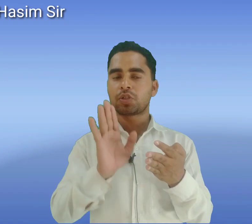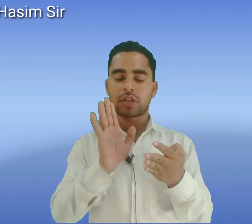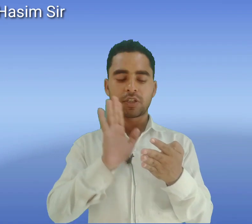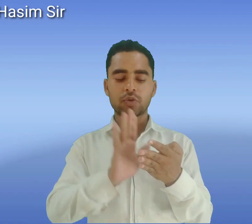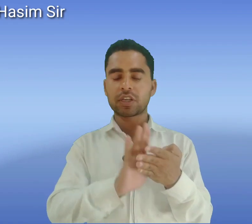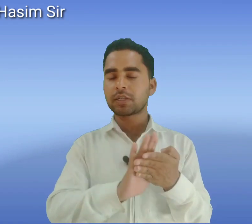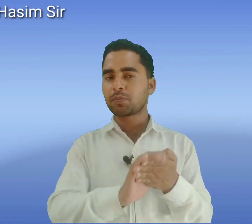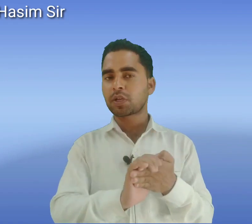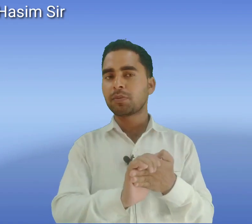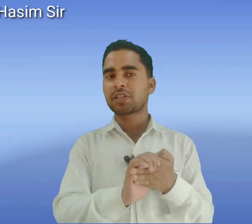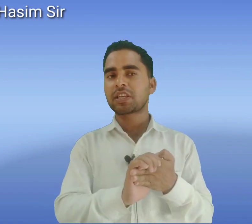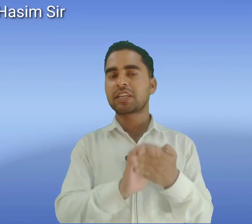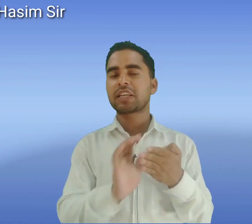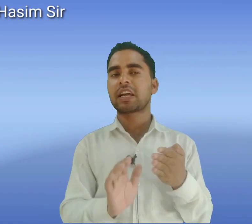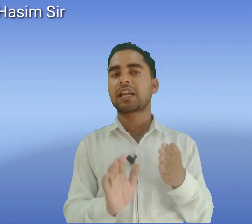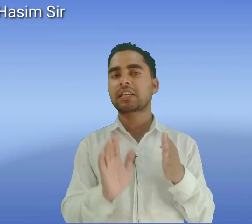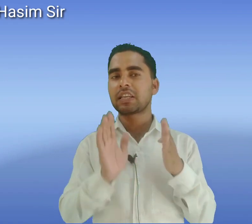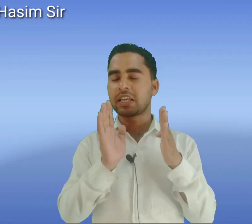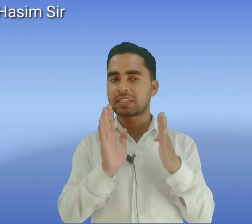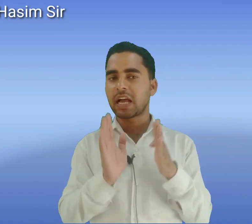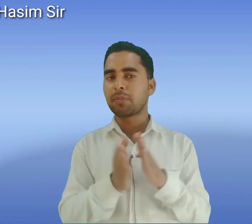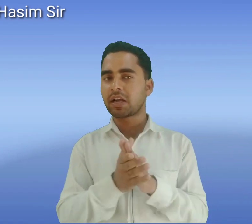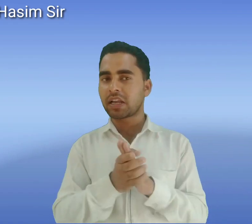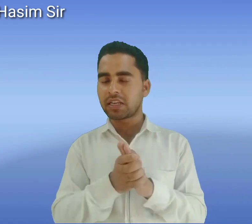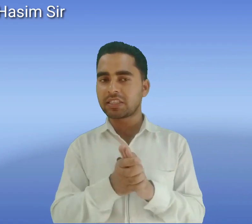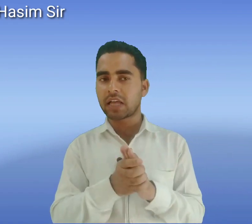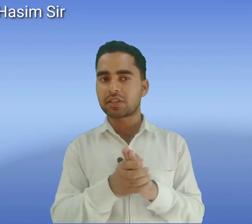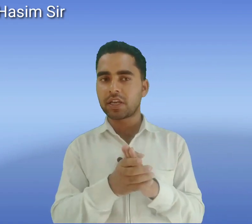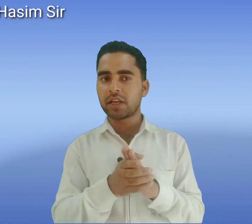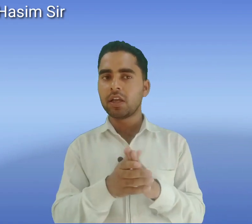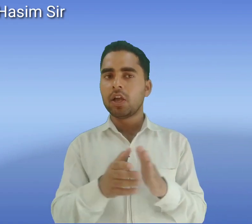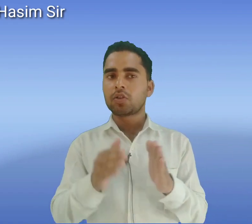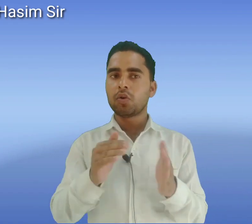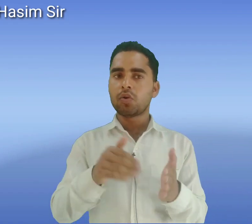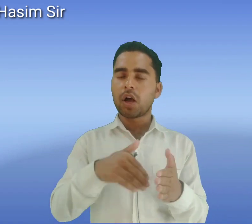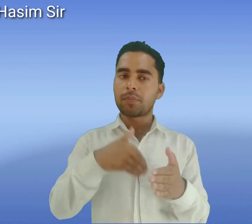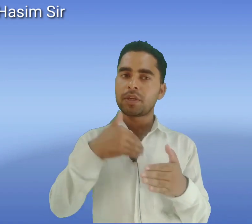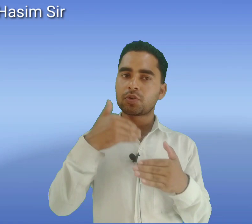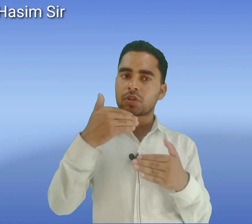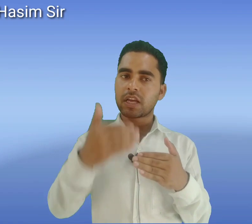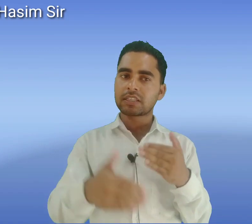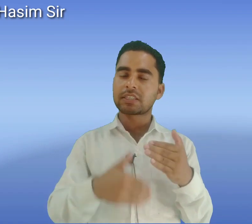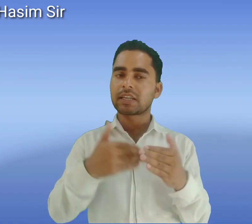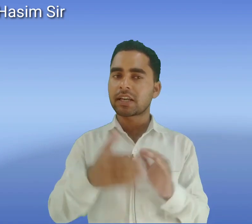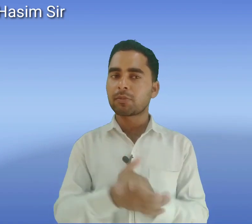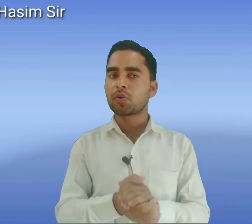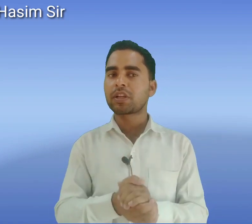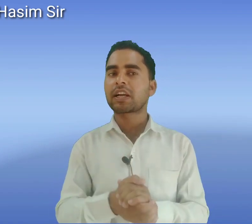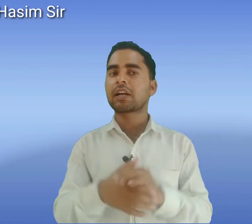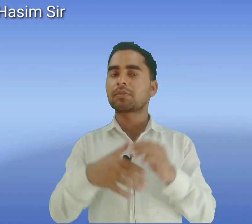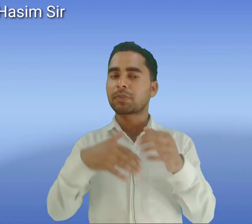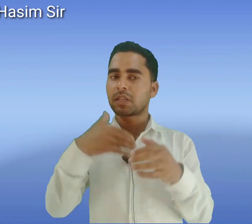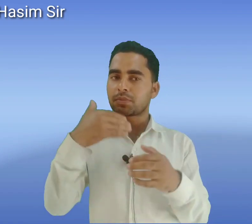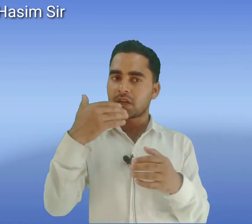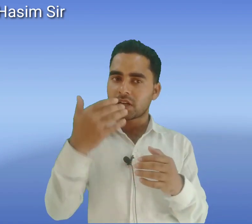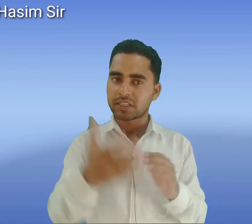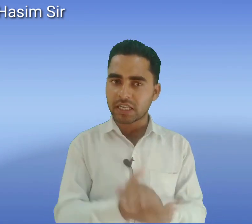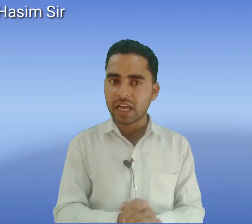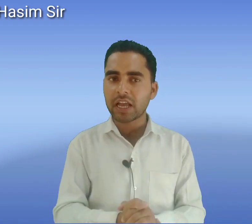कुछ राज्यों के मुख्यमंत्री का यह कहना कि एग्जाम अगर ली जाती है तो अभी जो बताएं जिससे संक्रमण होने का मतलब खतरा ज्यादा